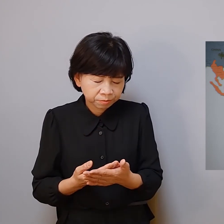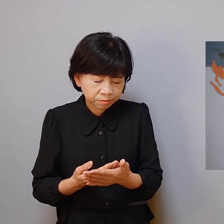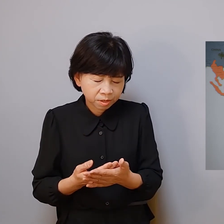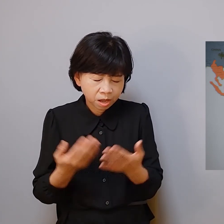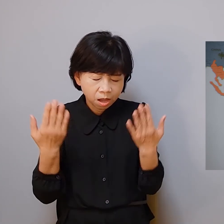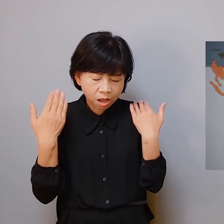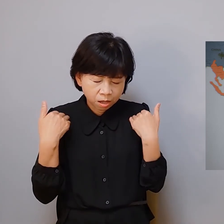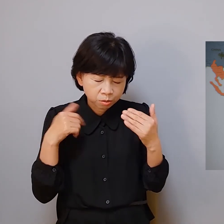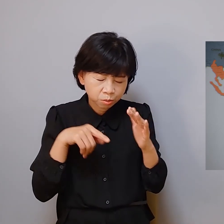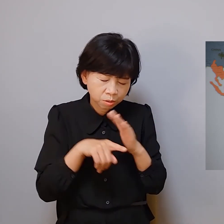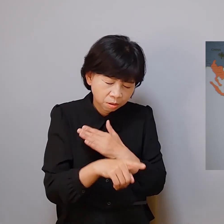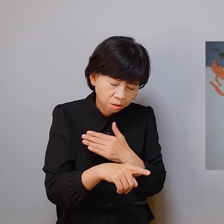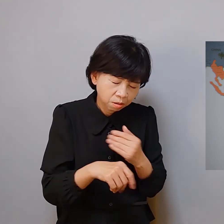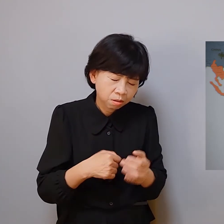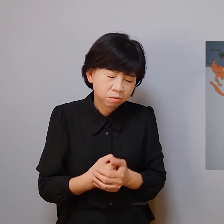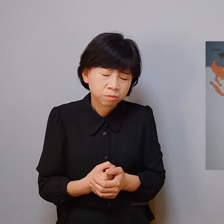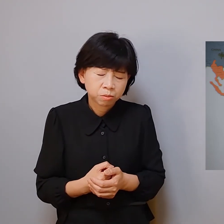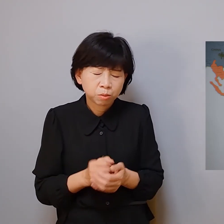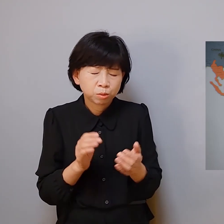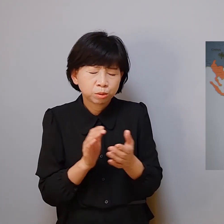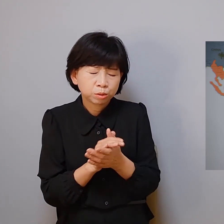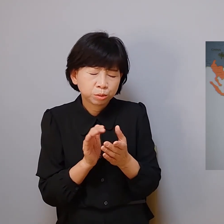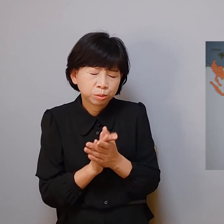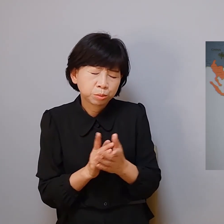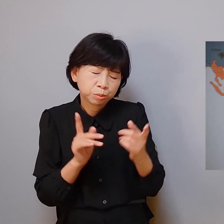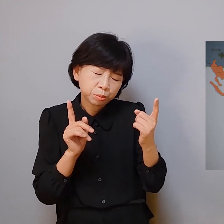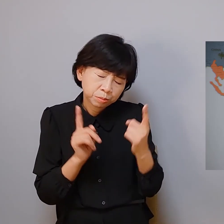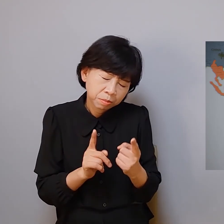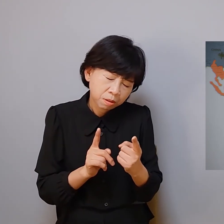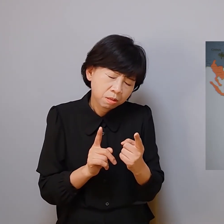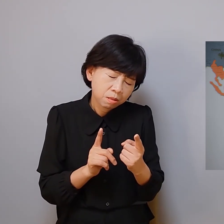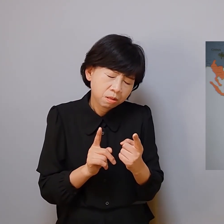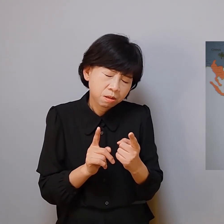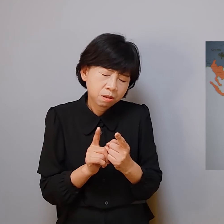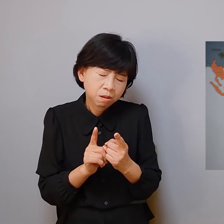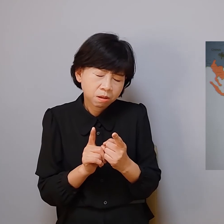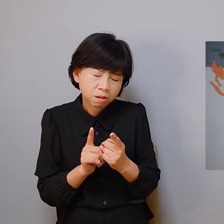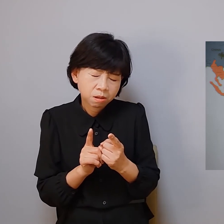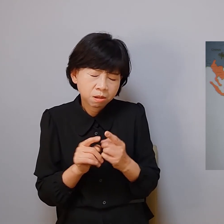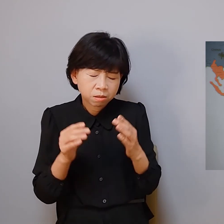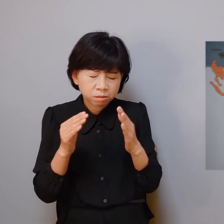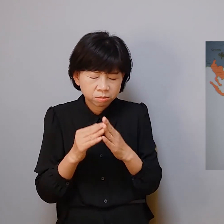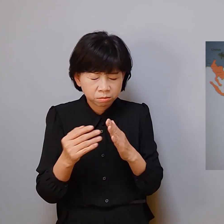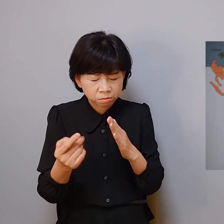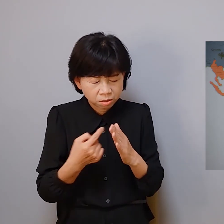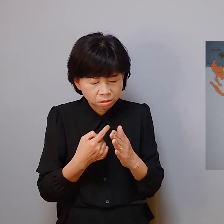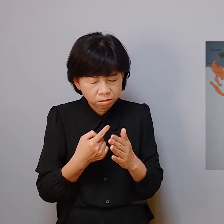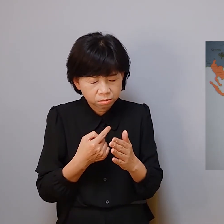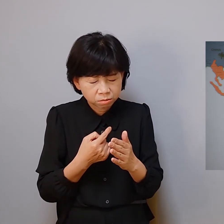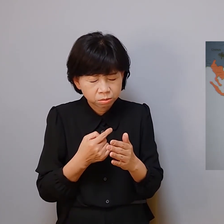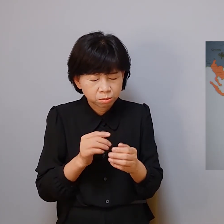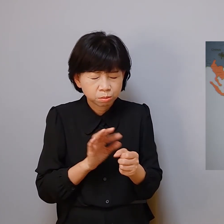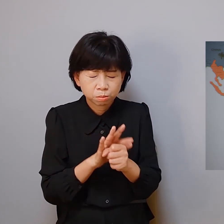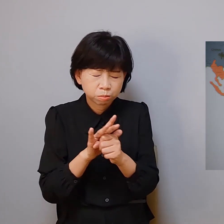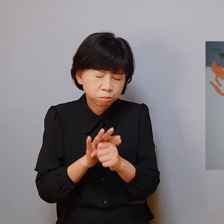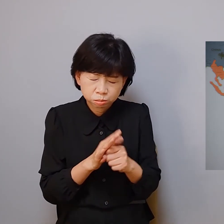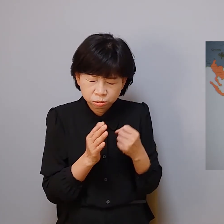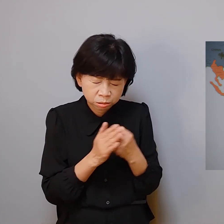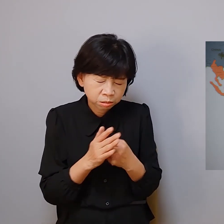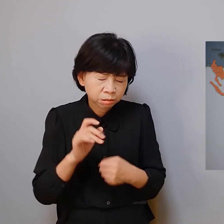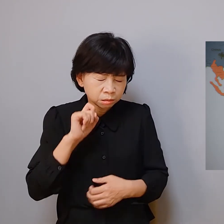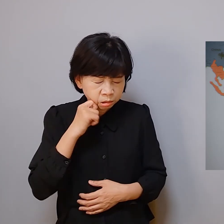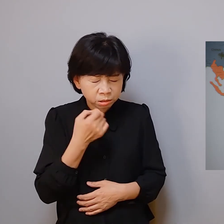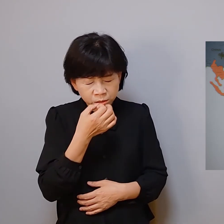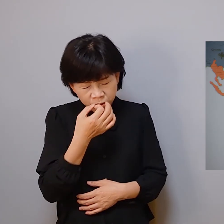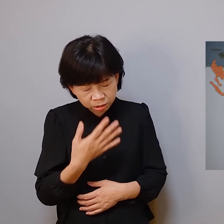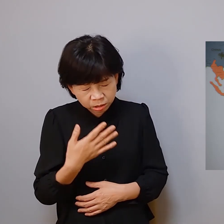주시옵소서. 학교에 가도 또 친구들과 만나도 또 집에 와도 이래저래 전염병으로 인해서 어려움 가운데